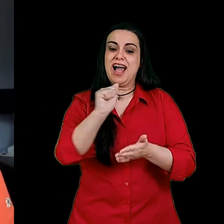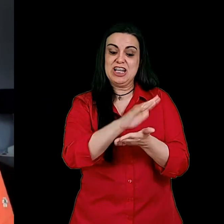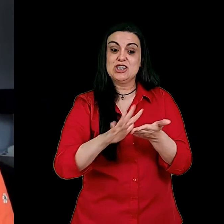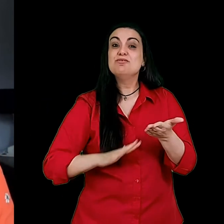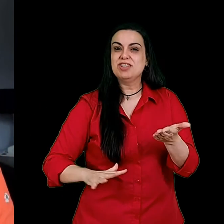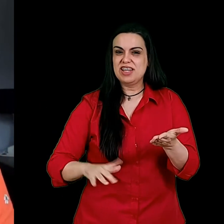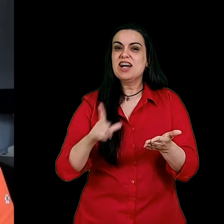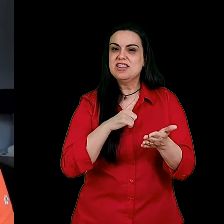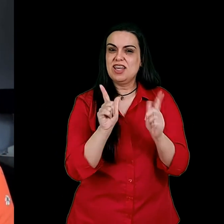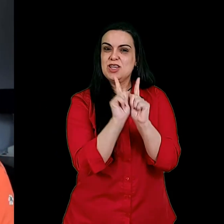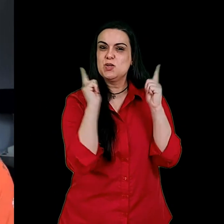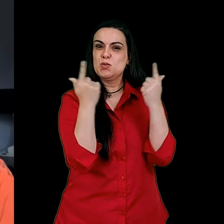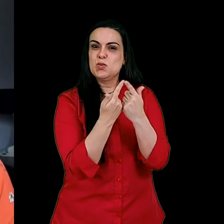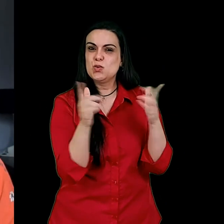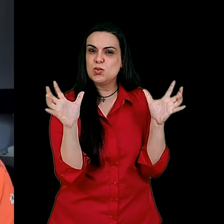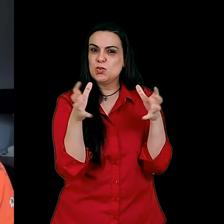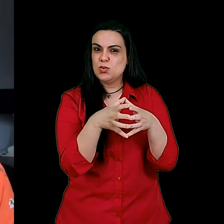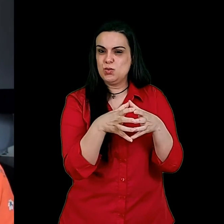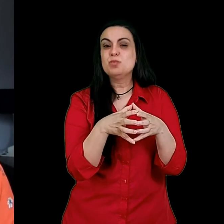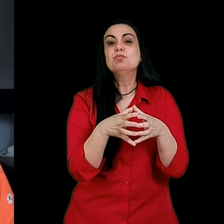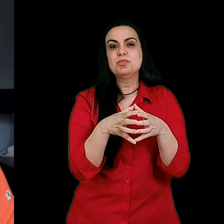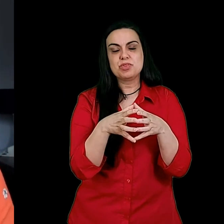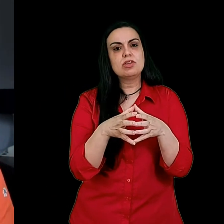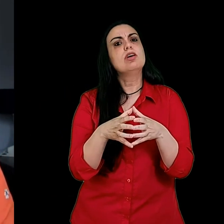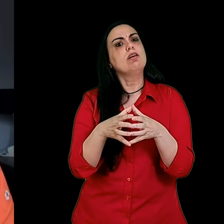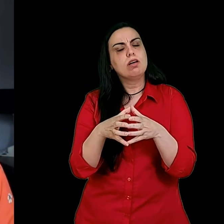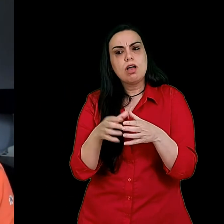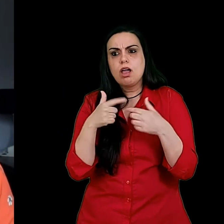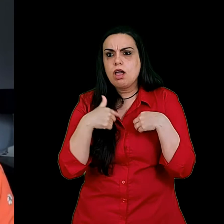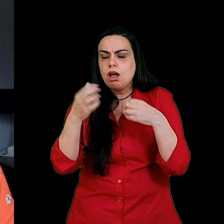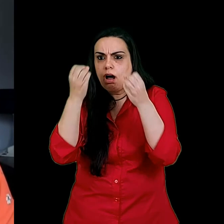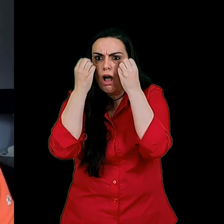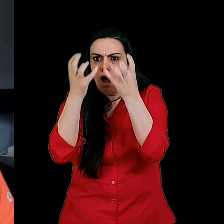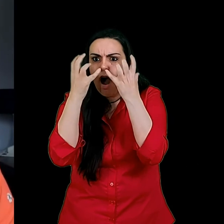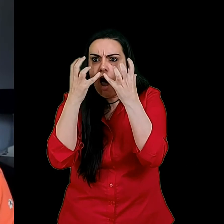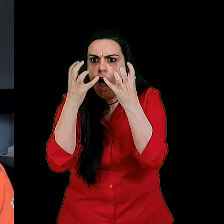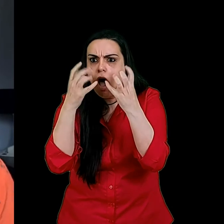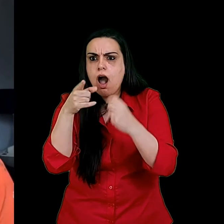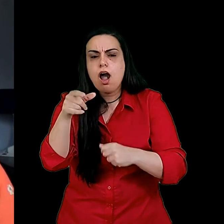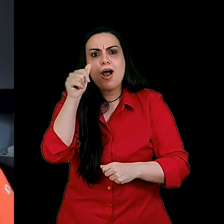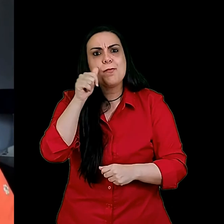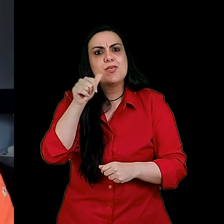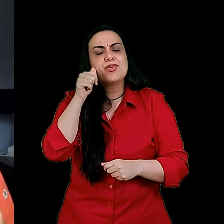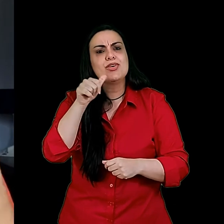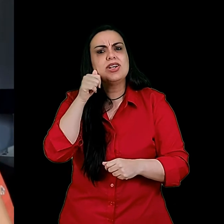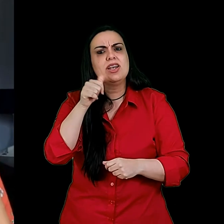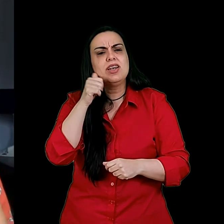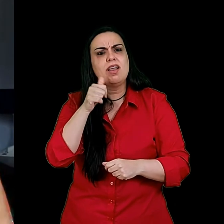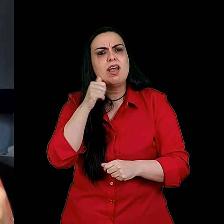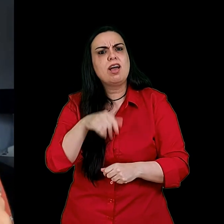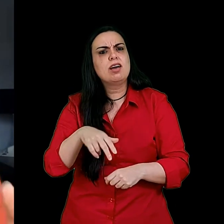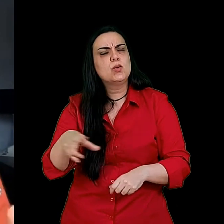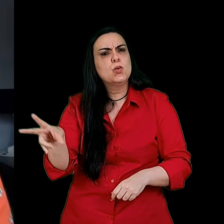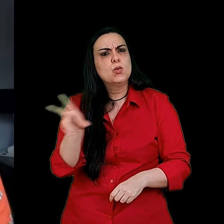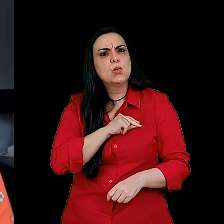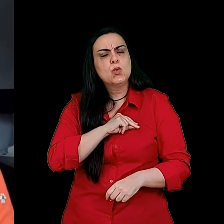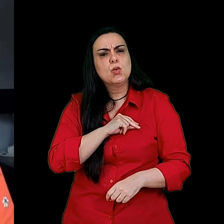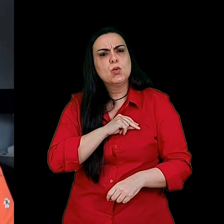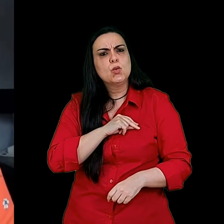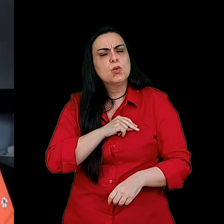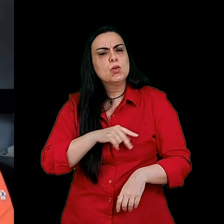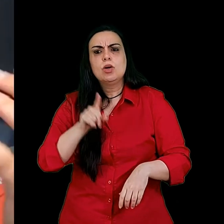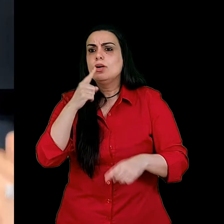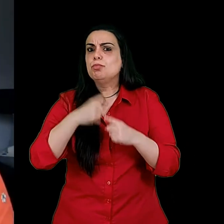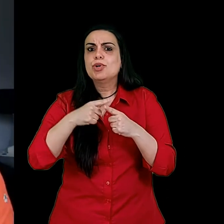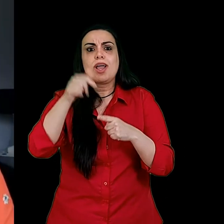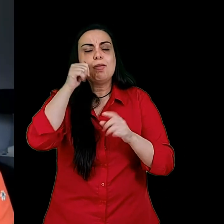ficam sempre no nosso grupo, né? E ela me chamou muita atenção, porque ela se esforçou, e ali eu expressei